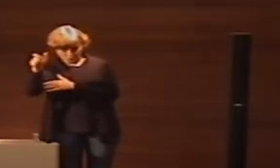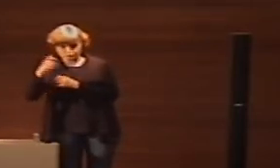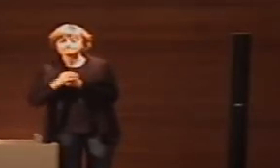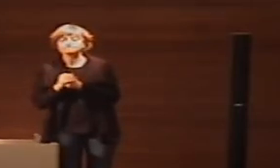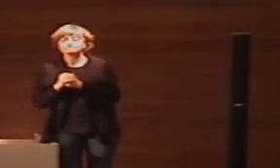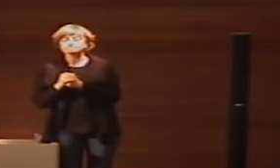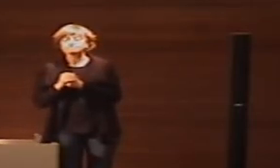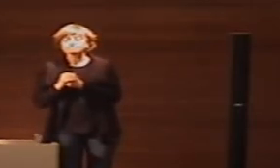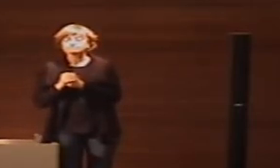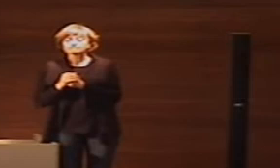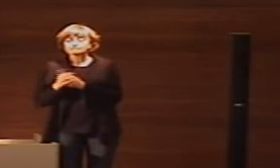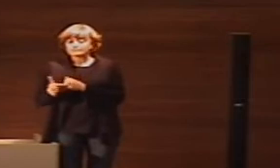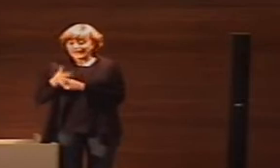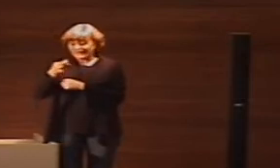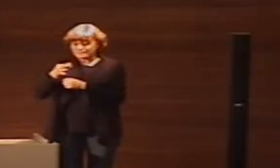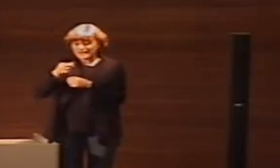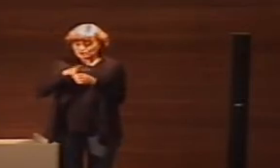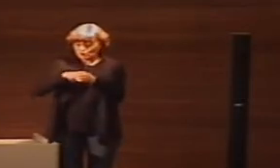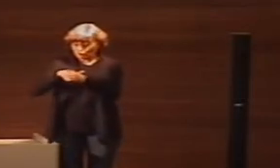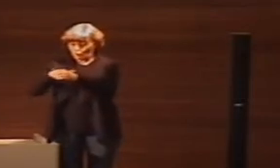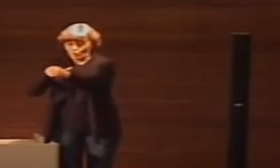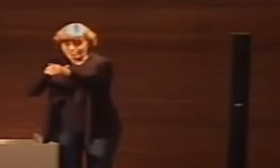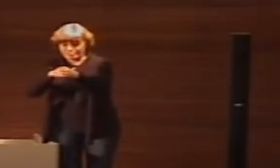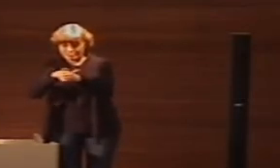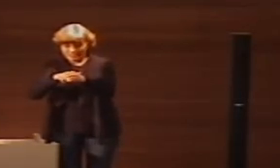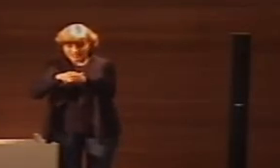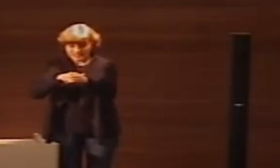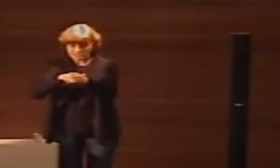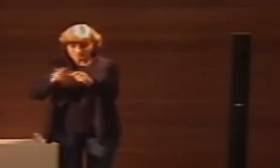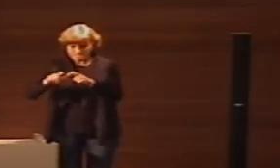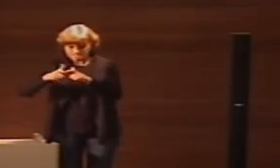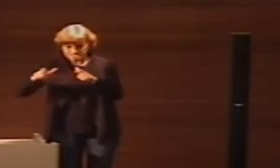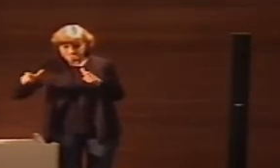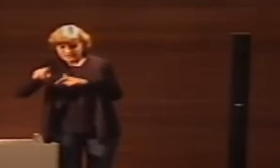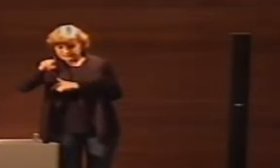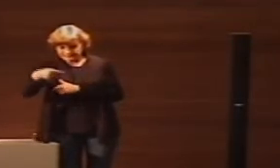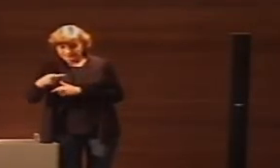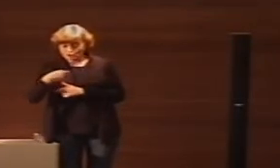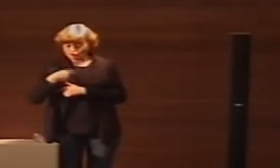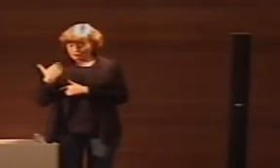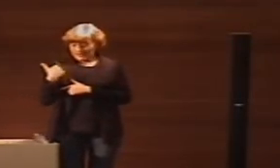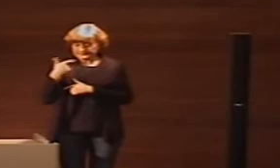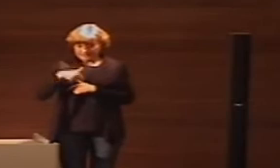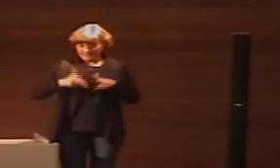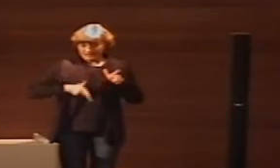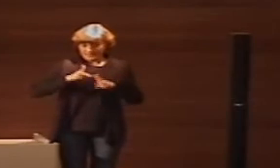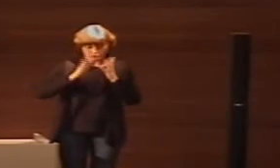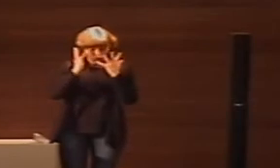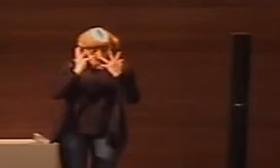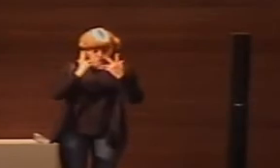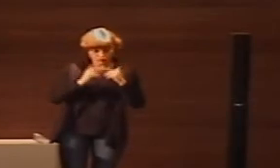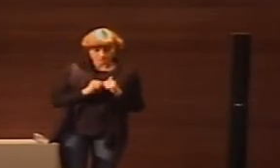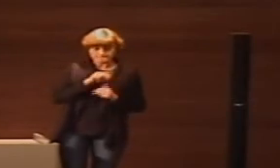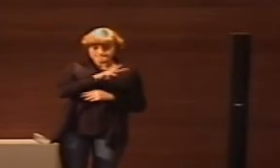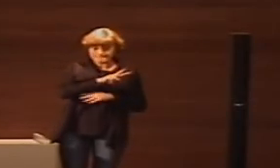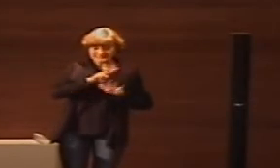de algunas mancomunidades por este sistema. En Euskadi yo tenía censados 27 municipios, pero sé que muchos han eliminado el sistema, no sé